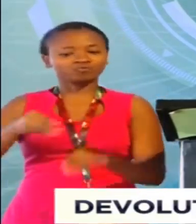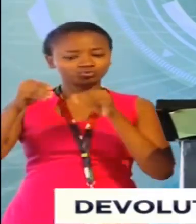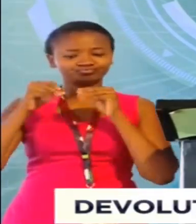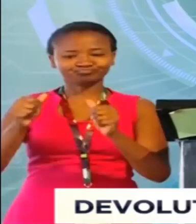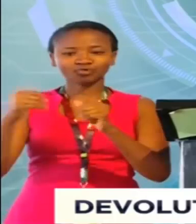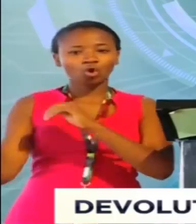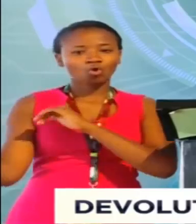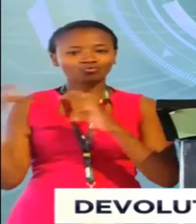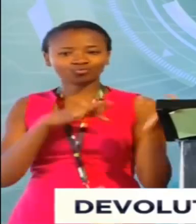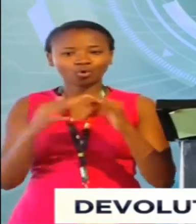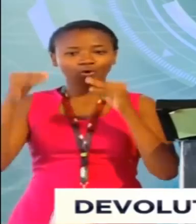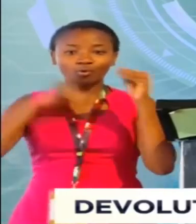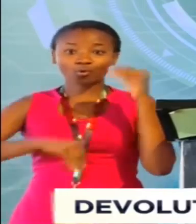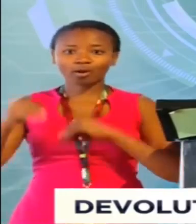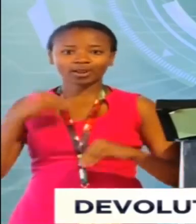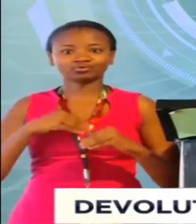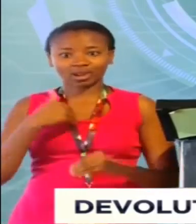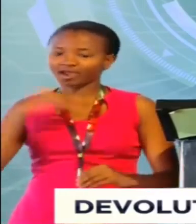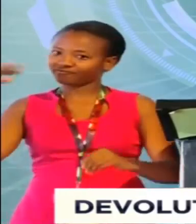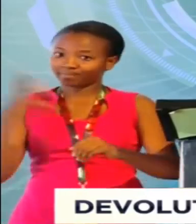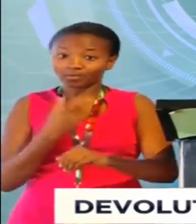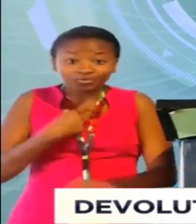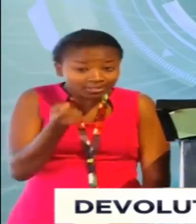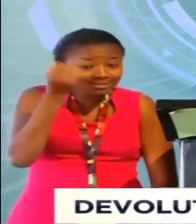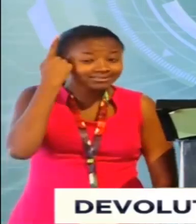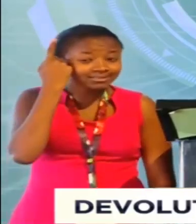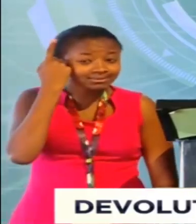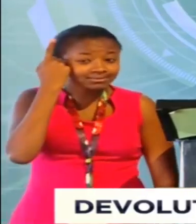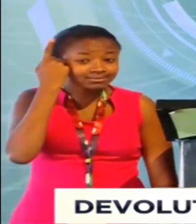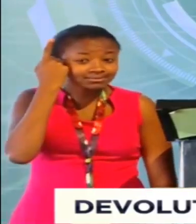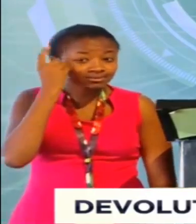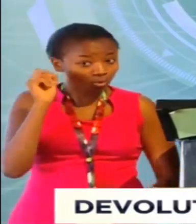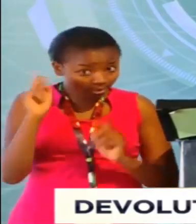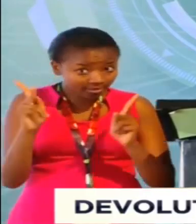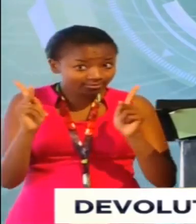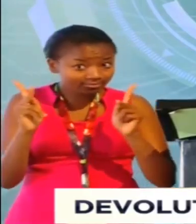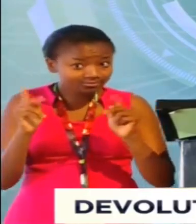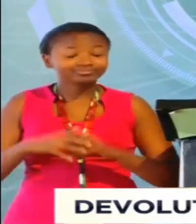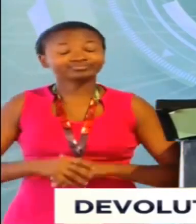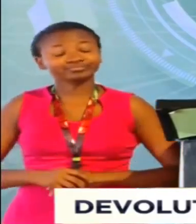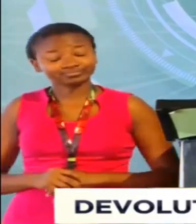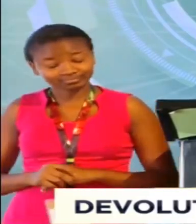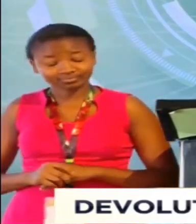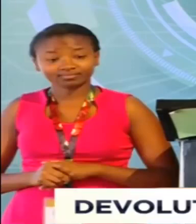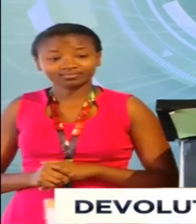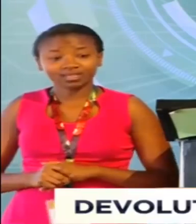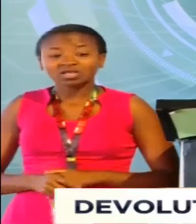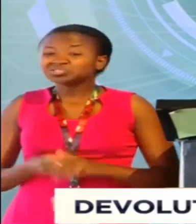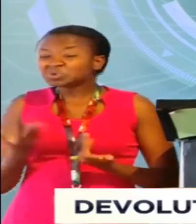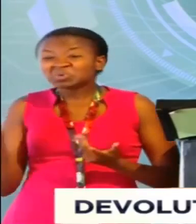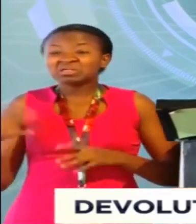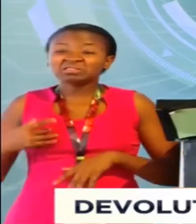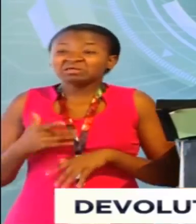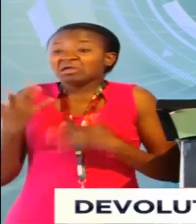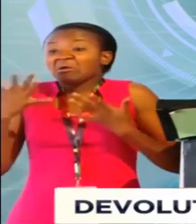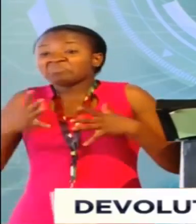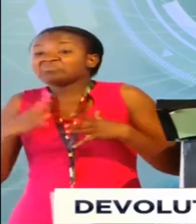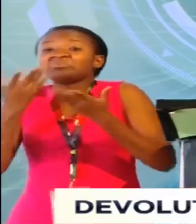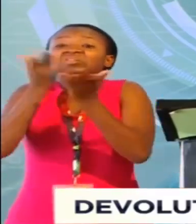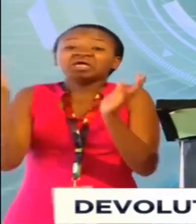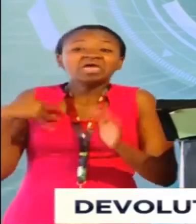kutekeleza hiyo kazi. Tunaelewana na wenzangu? Okay? So hii mambo ya kila